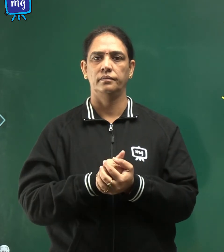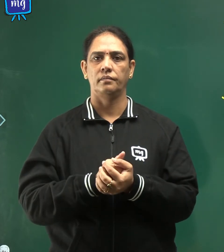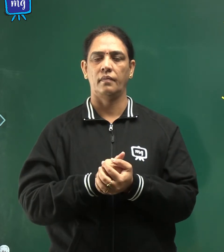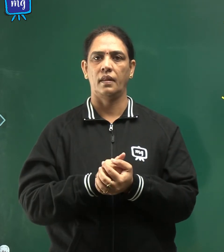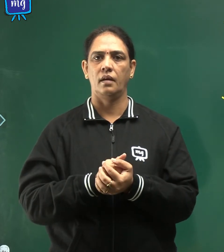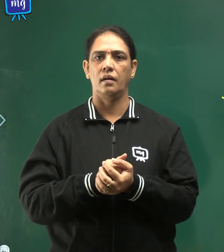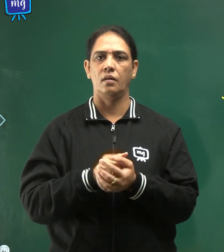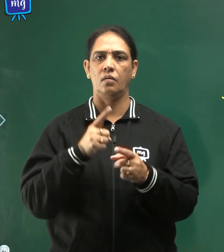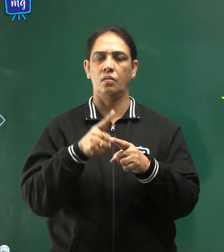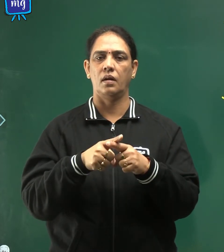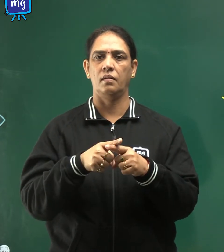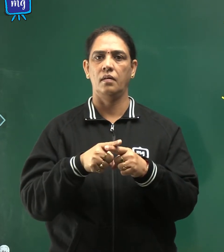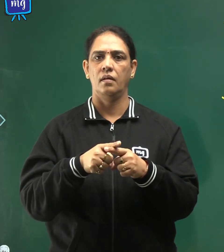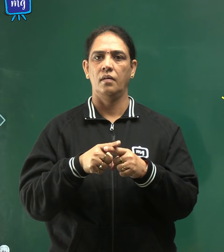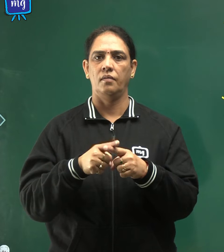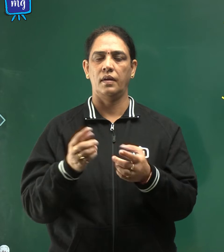गुणनफल।